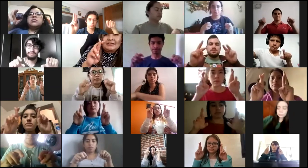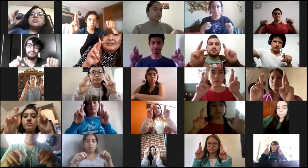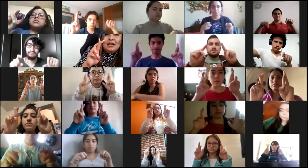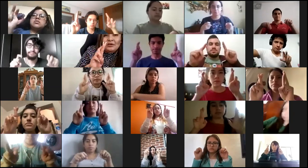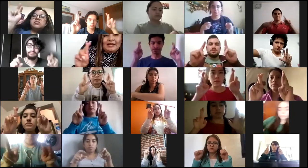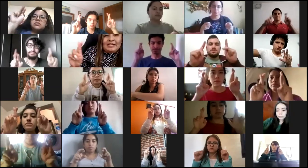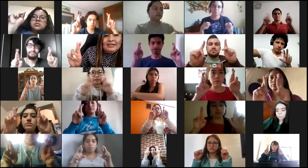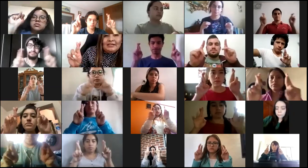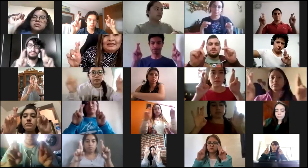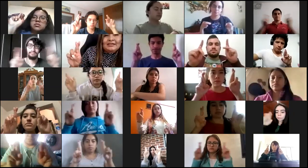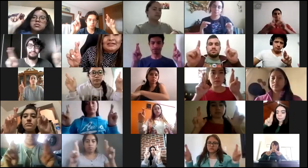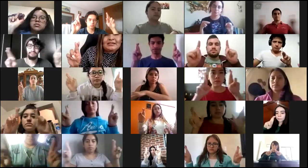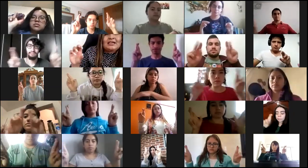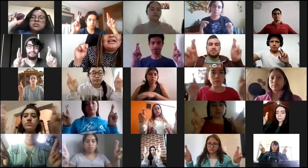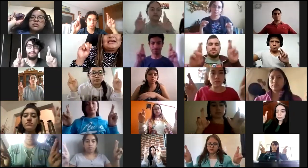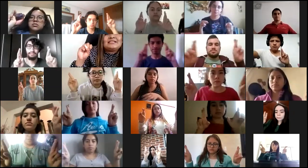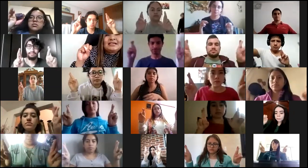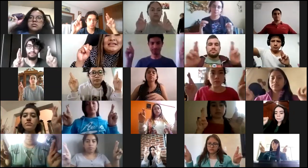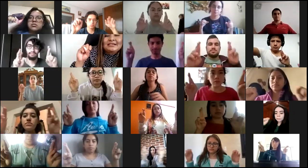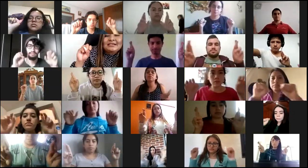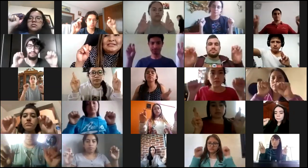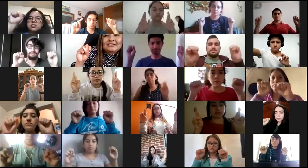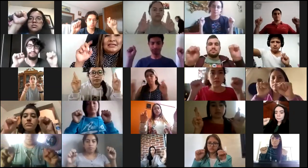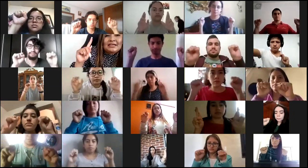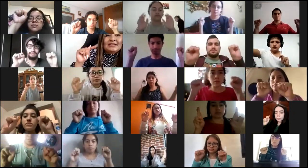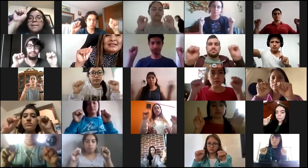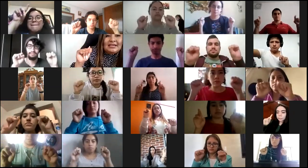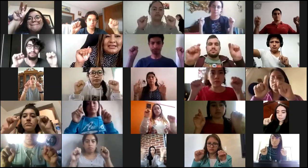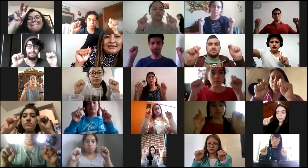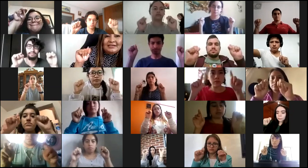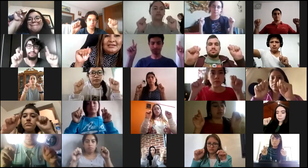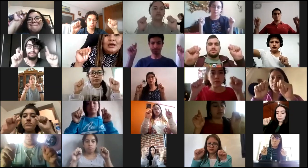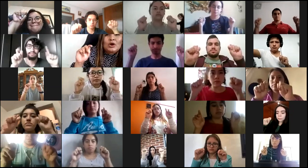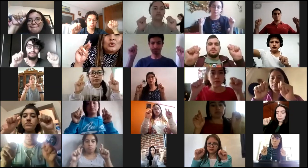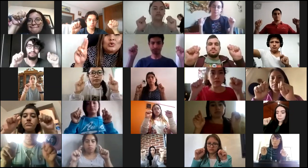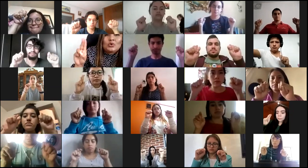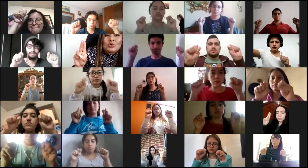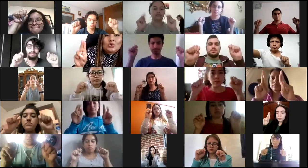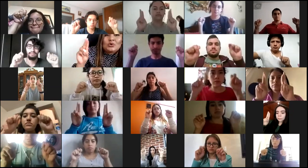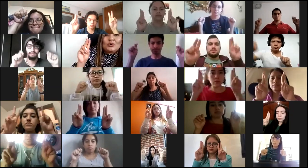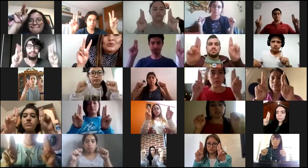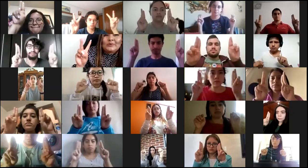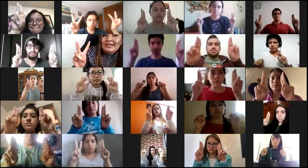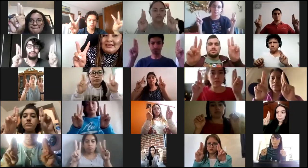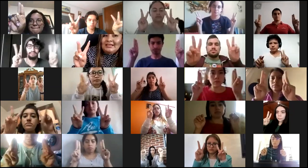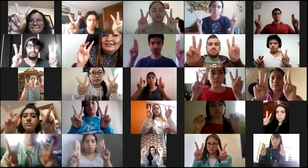doble R, S, T, U, V,